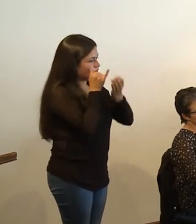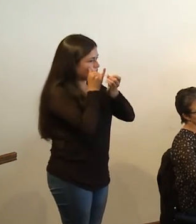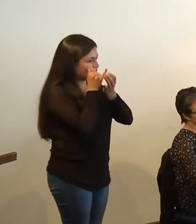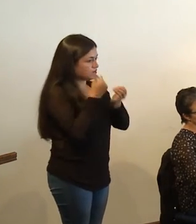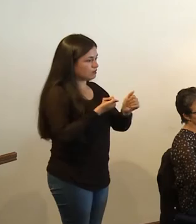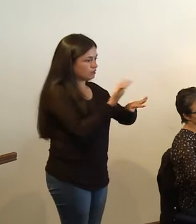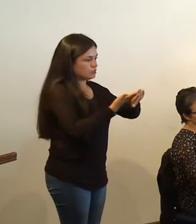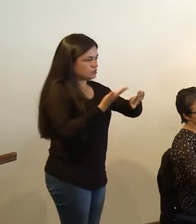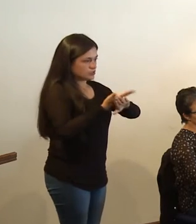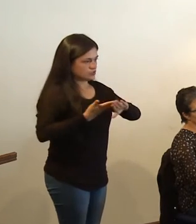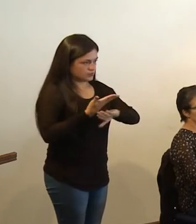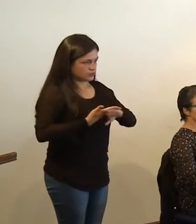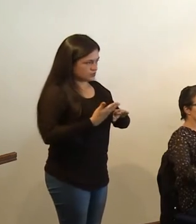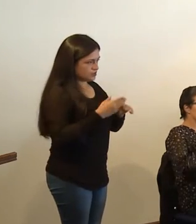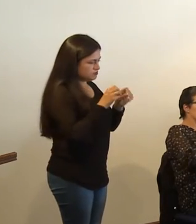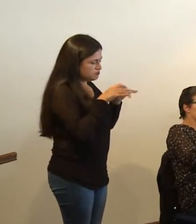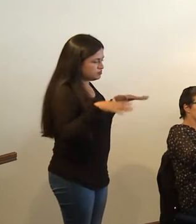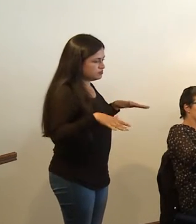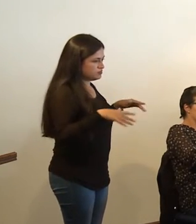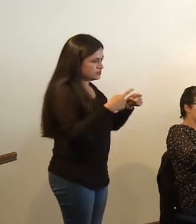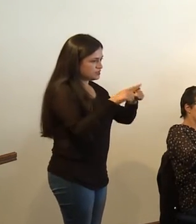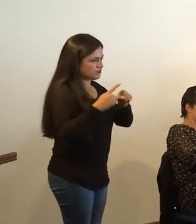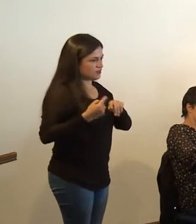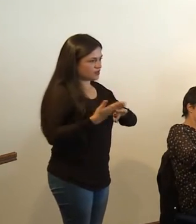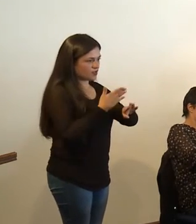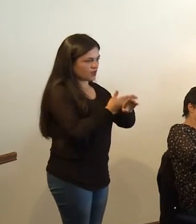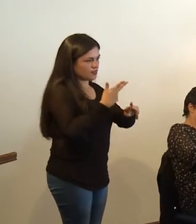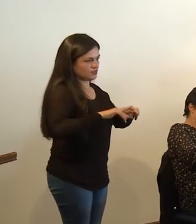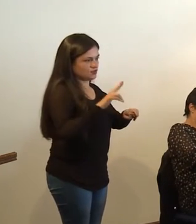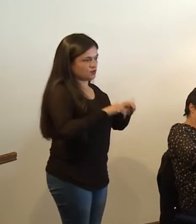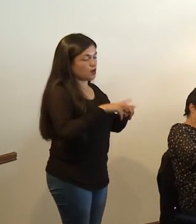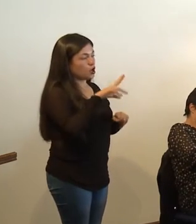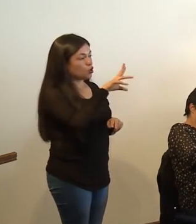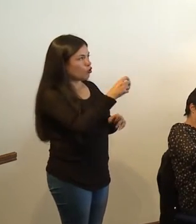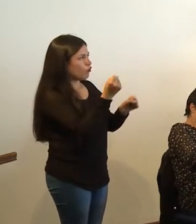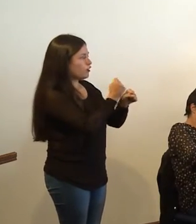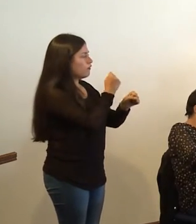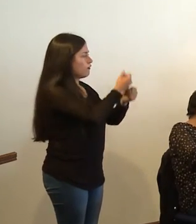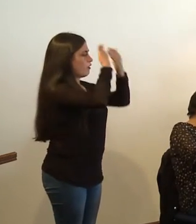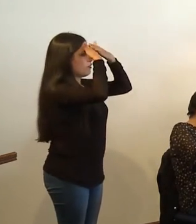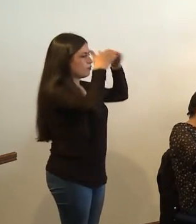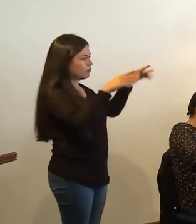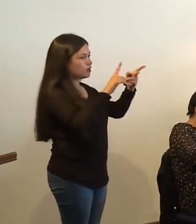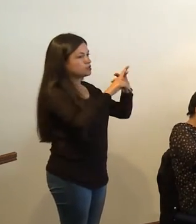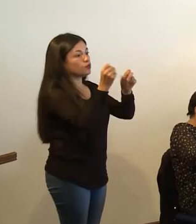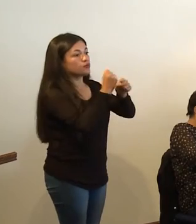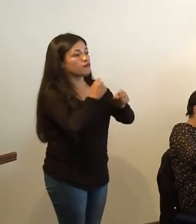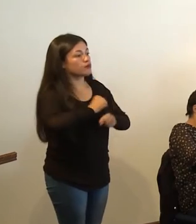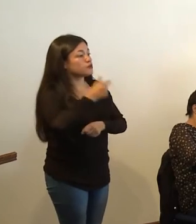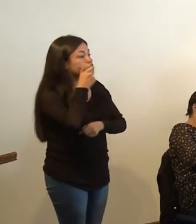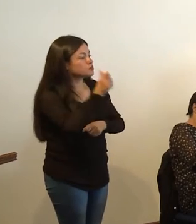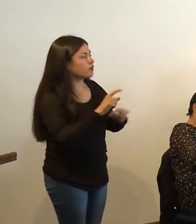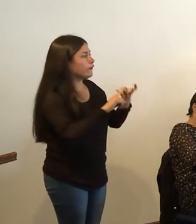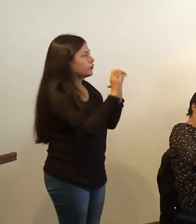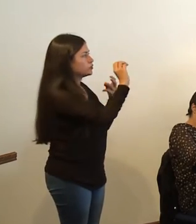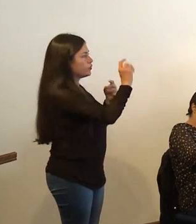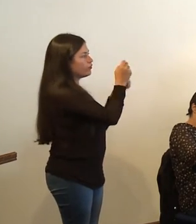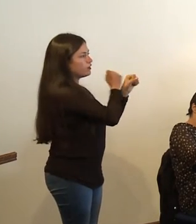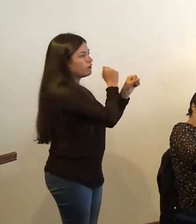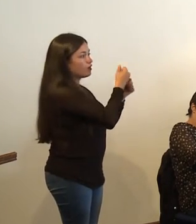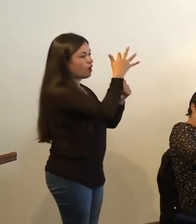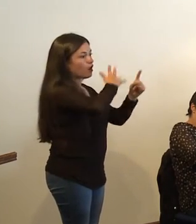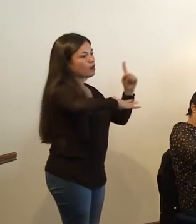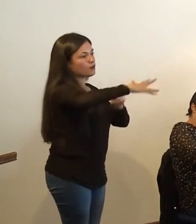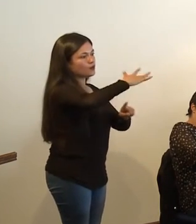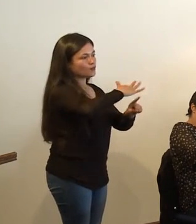escuela y como que desbordan lo que había sido habitual, o sea, que no, que trabaje por la democracia, que trabaje por los derechos humanos, que trabaje por el